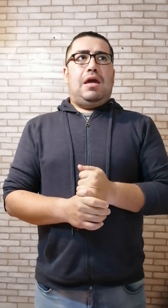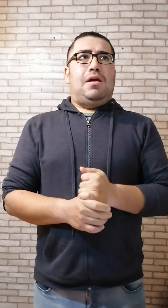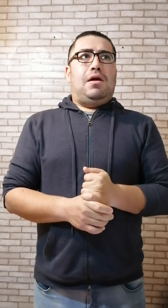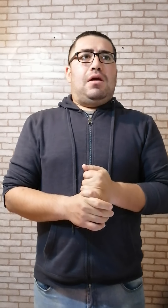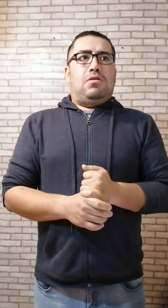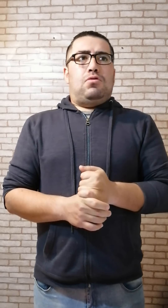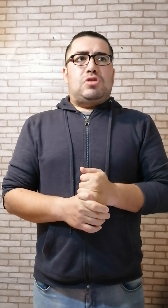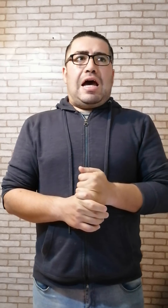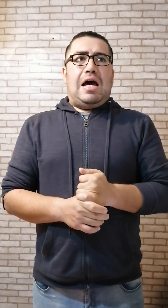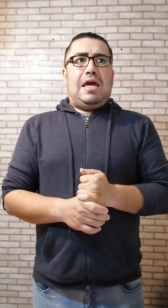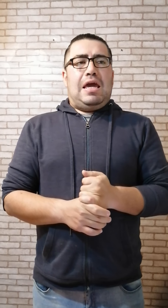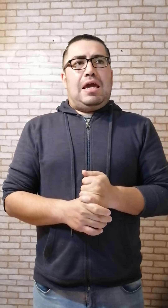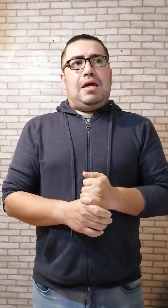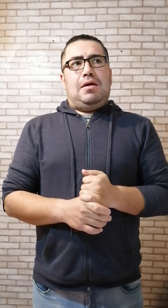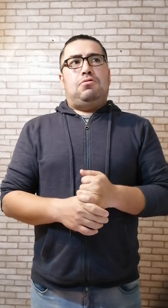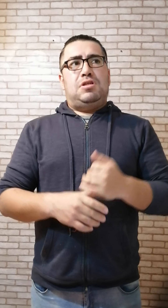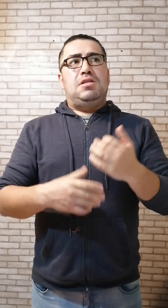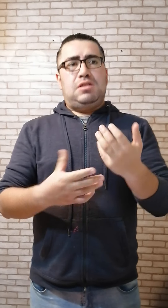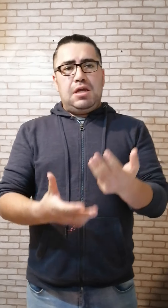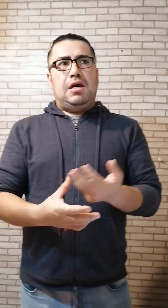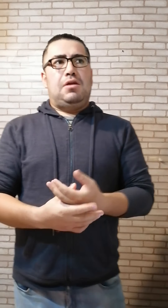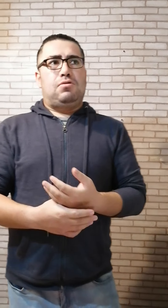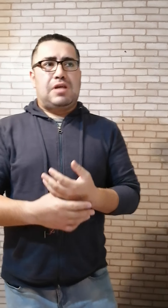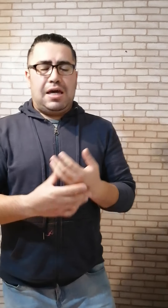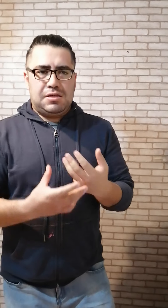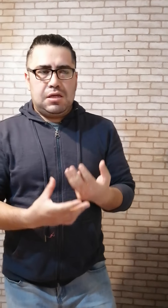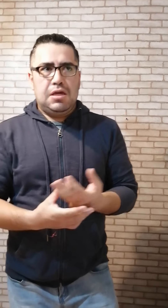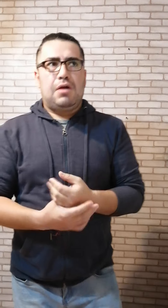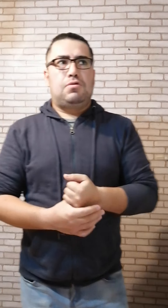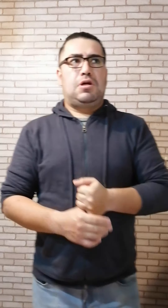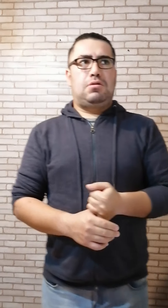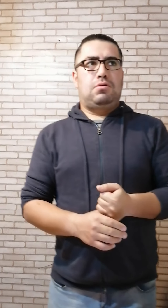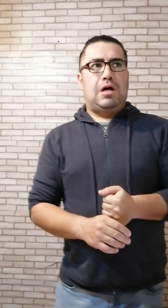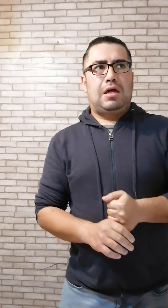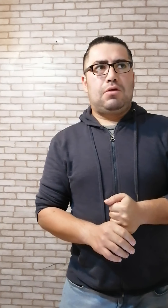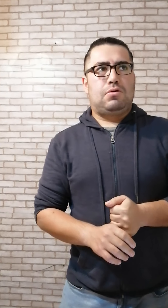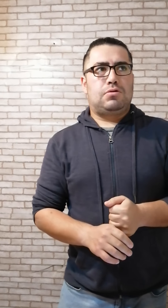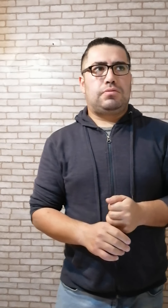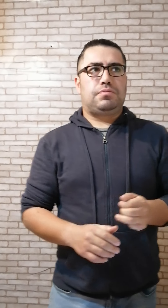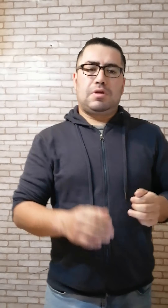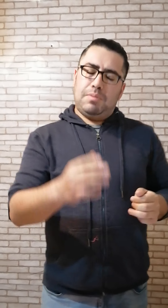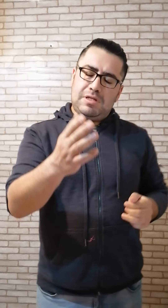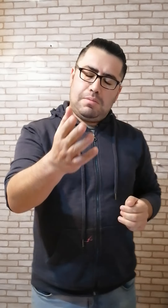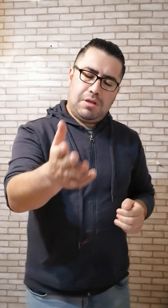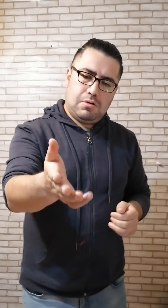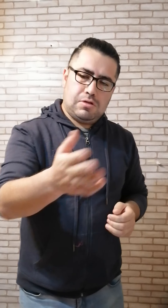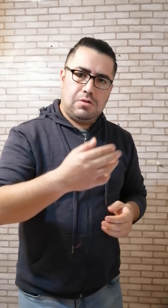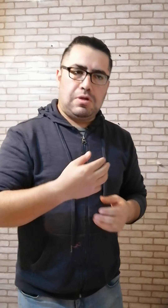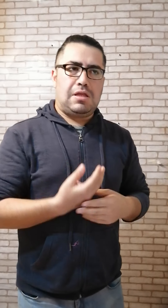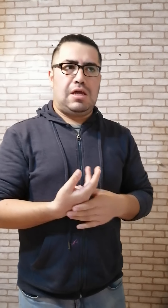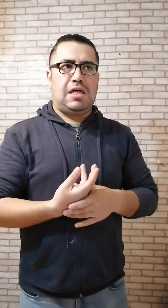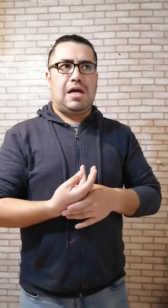nos nos enseña y nos ha enseñado cierto aquellos especialmente los estudiantes que ya